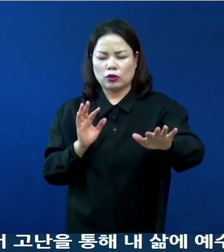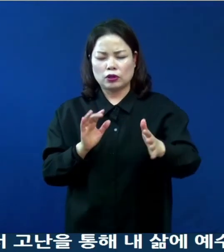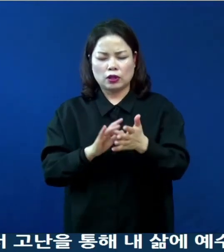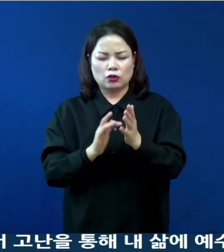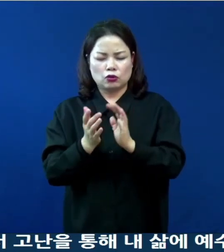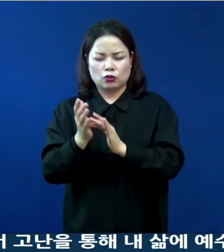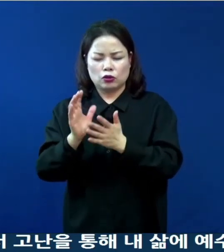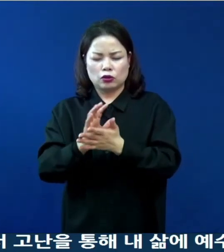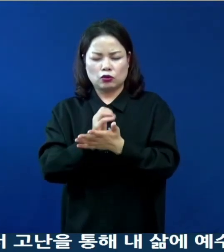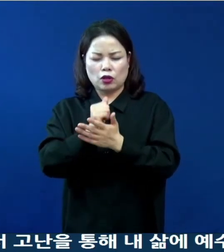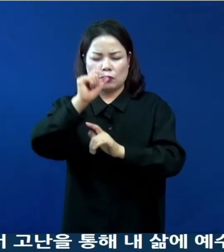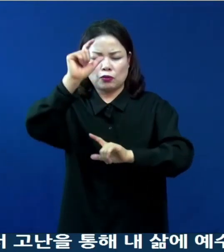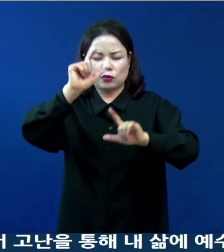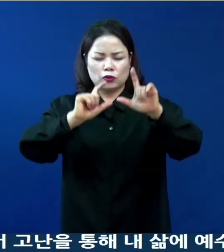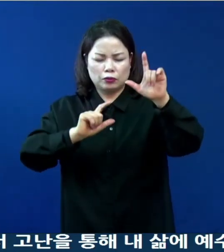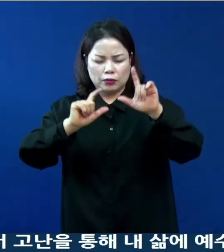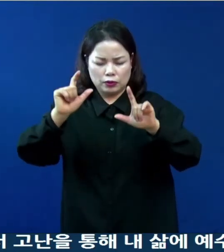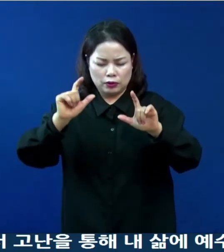예수 그리스도의 모습을